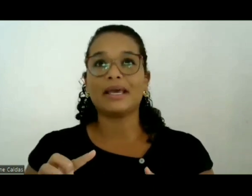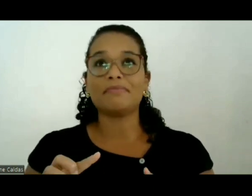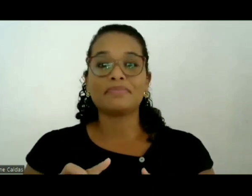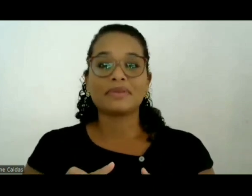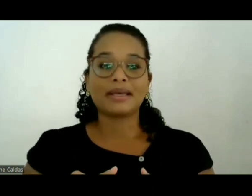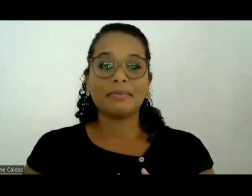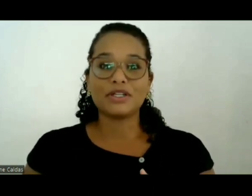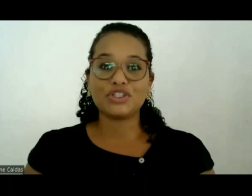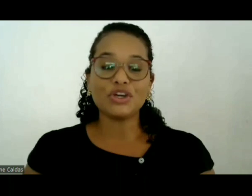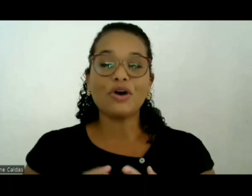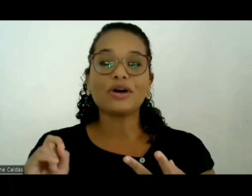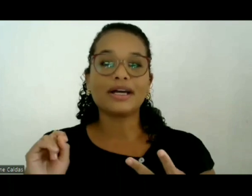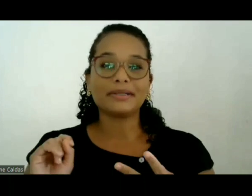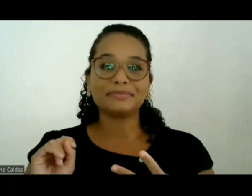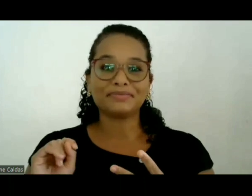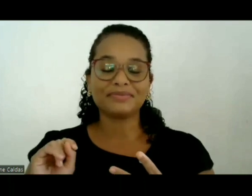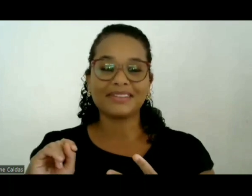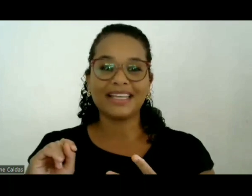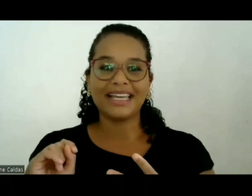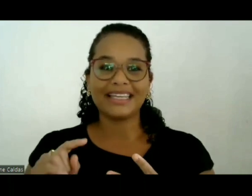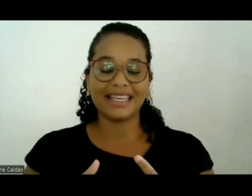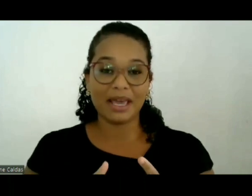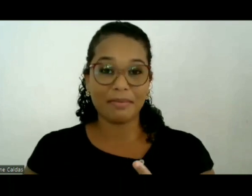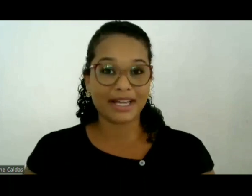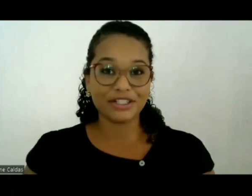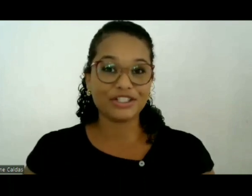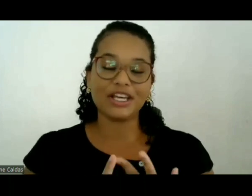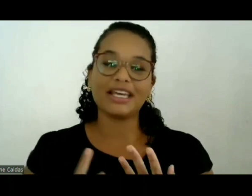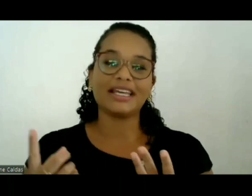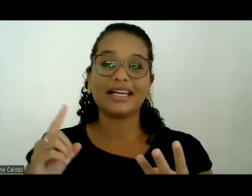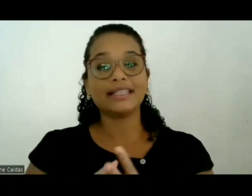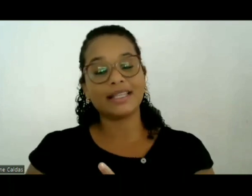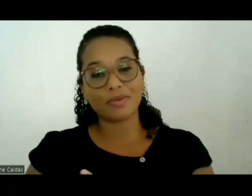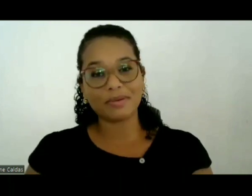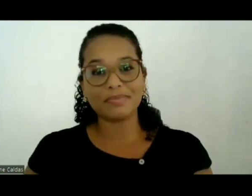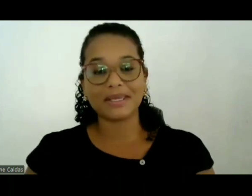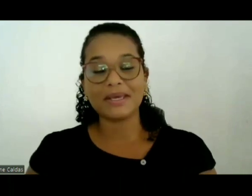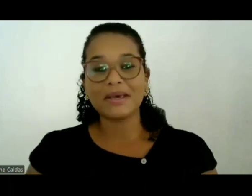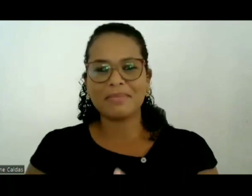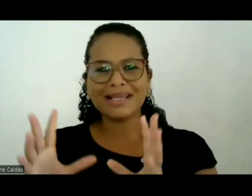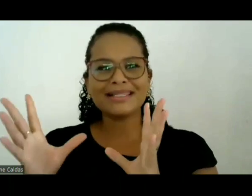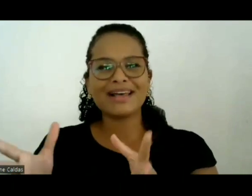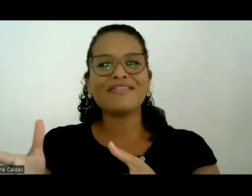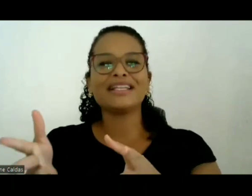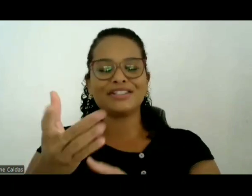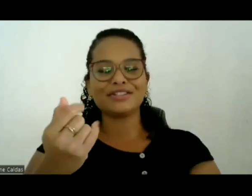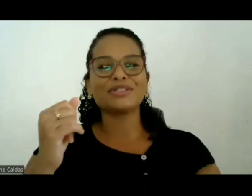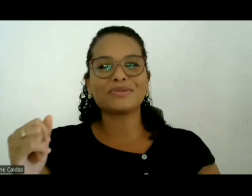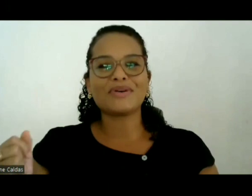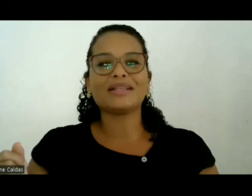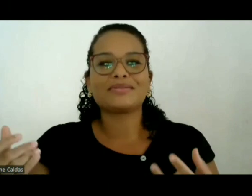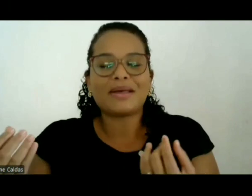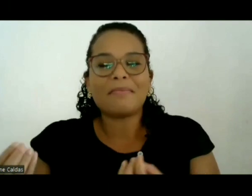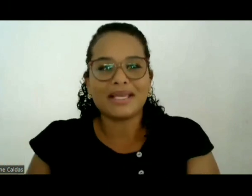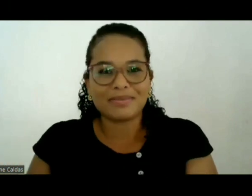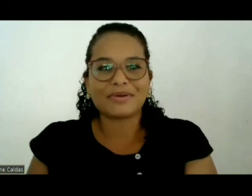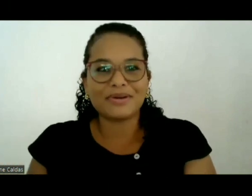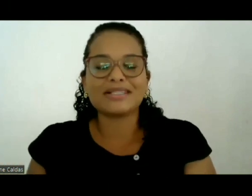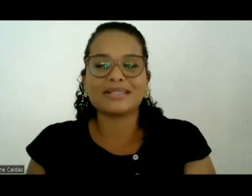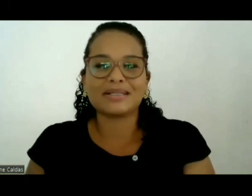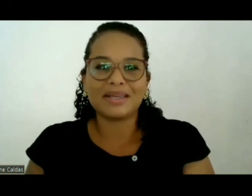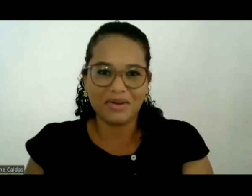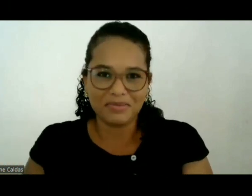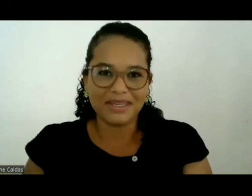que é mandioca, que é macaxeira e tem o aipim. Mas, na verdade, não estamos falando da